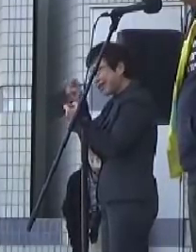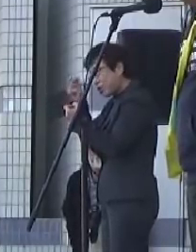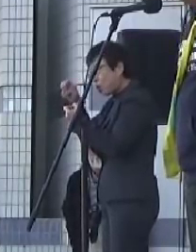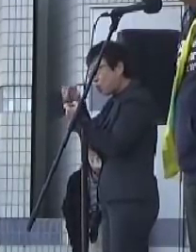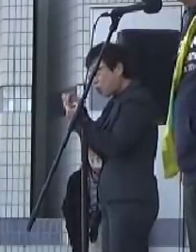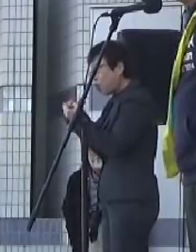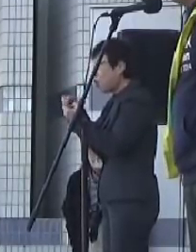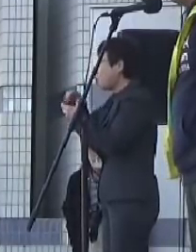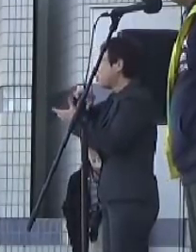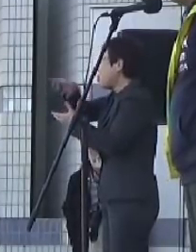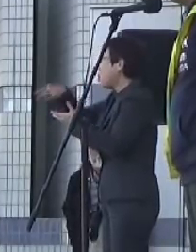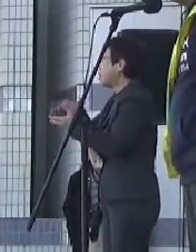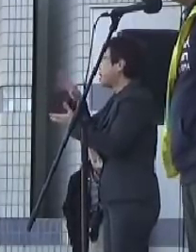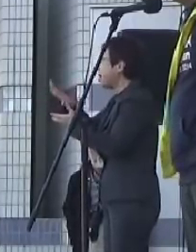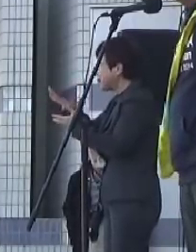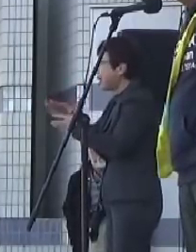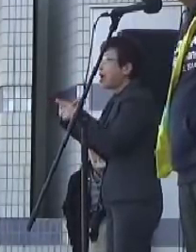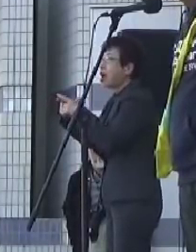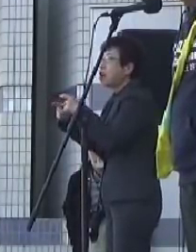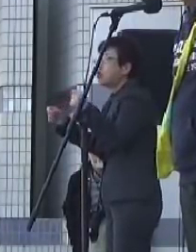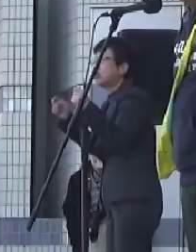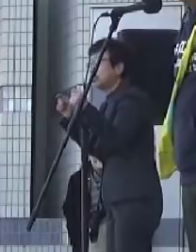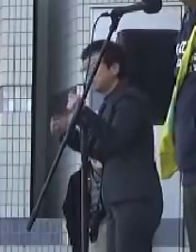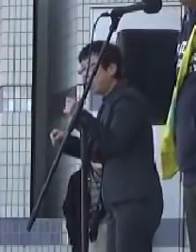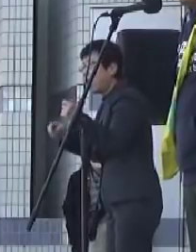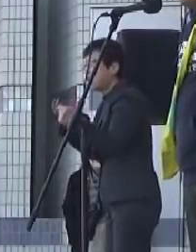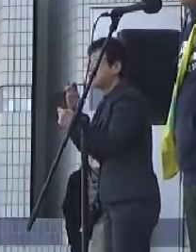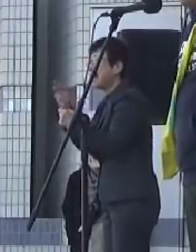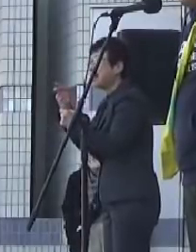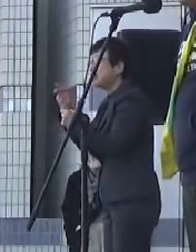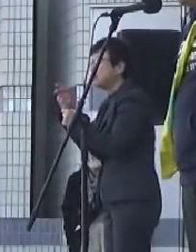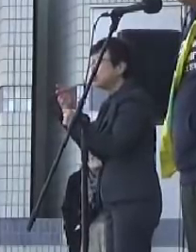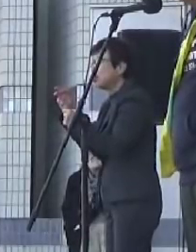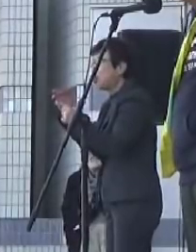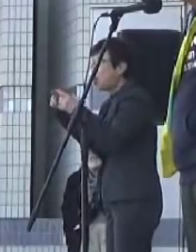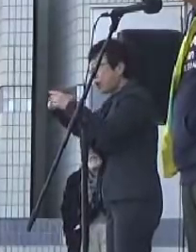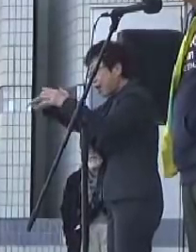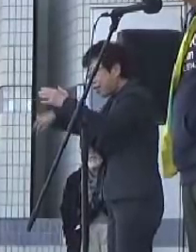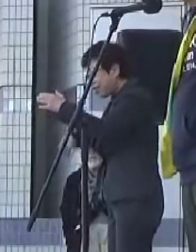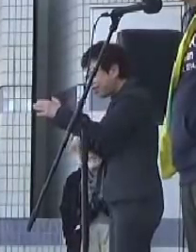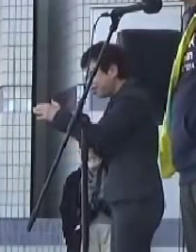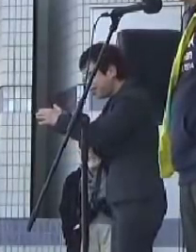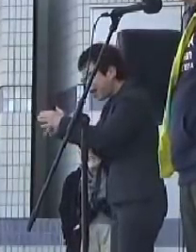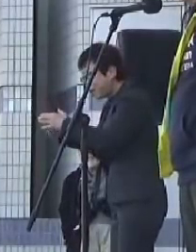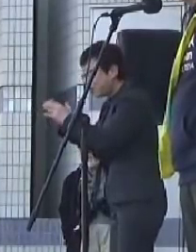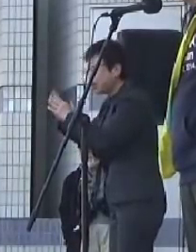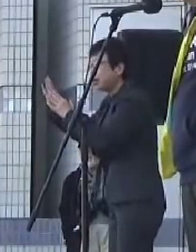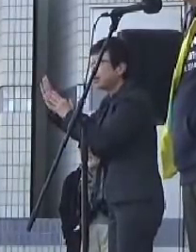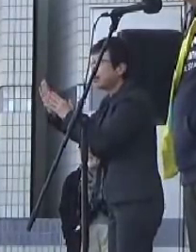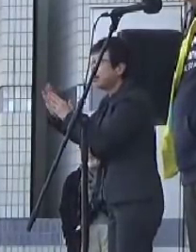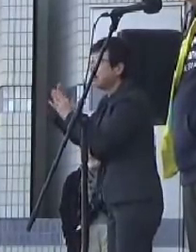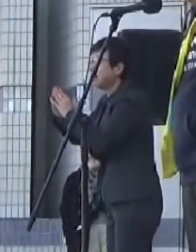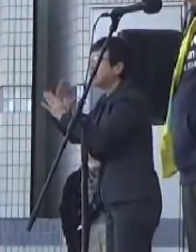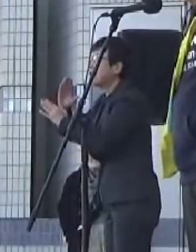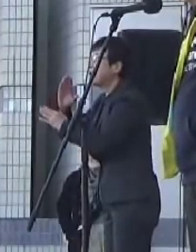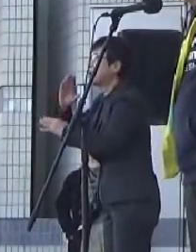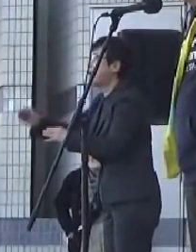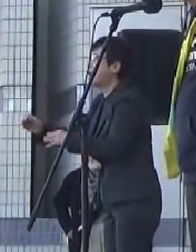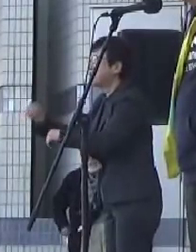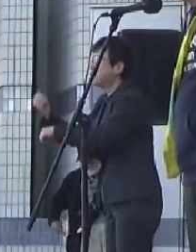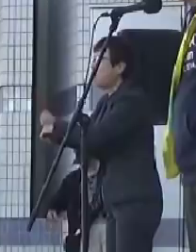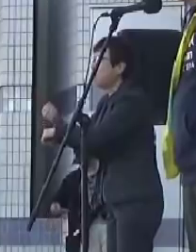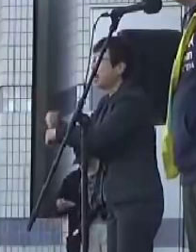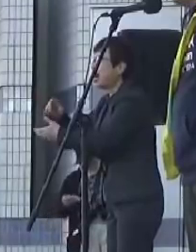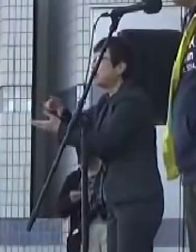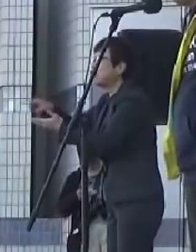で、国は、30キロ圏内を、帰還困難区域としていますが、そこの地元